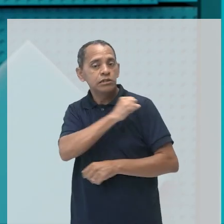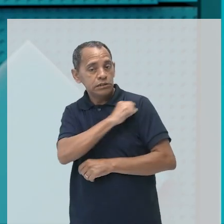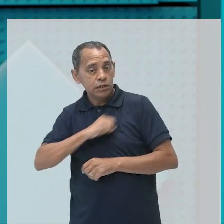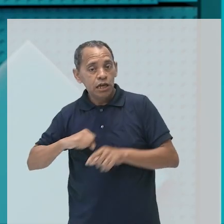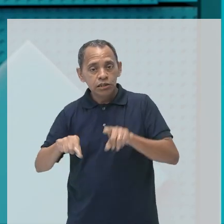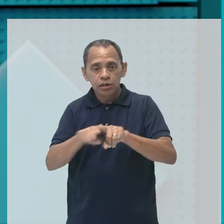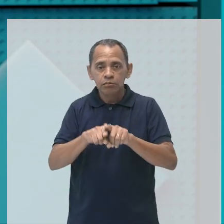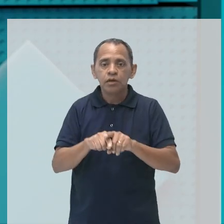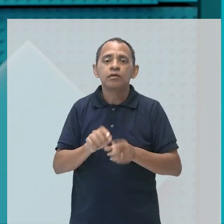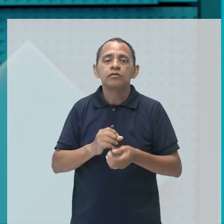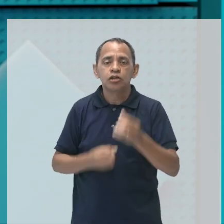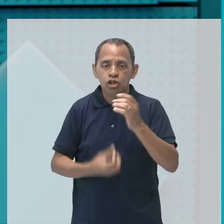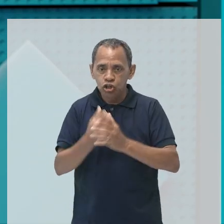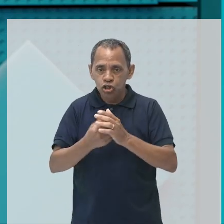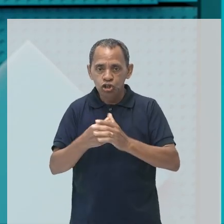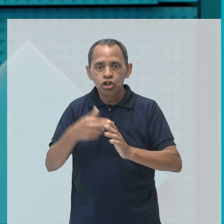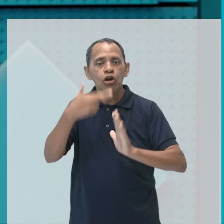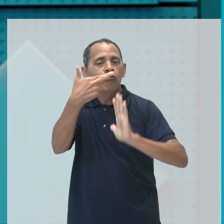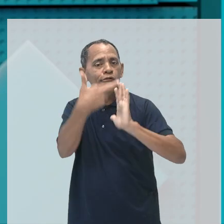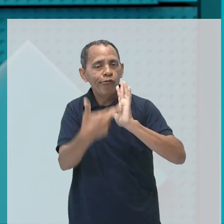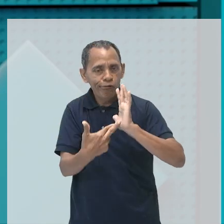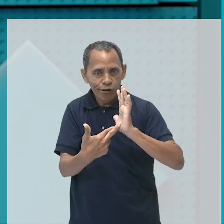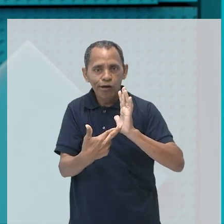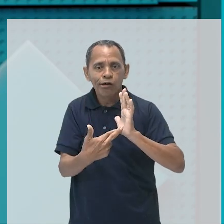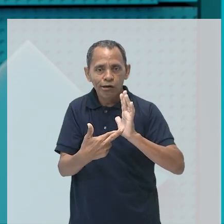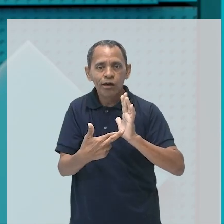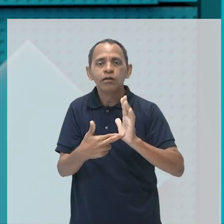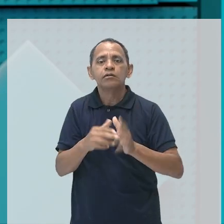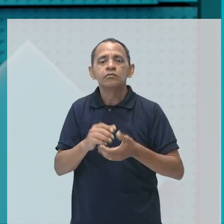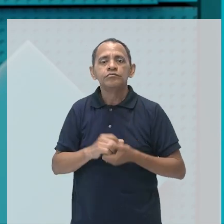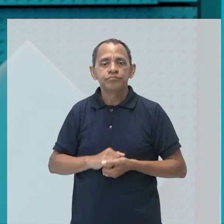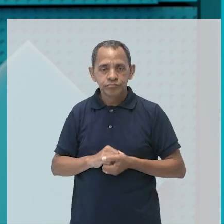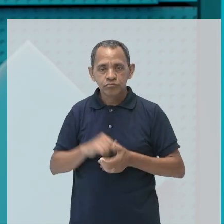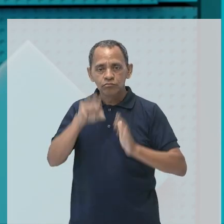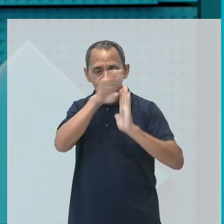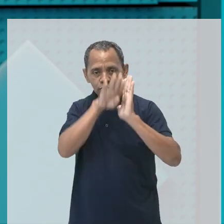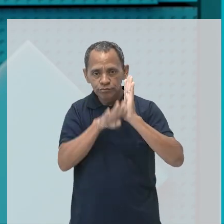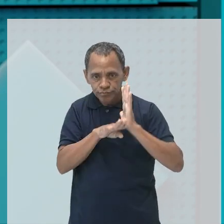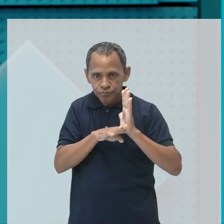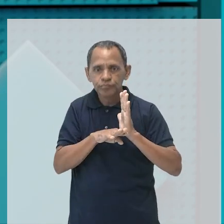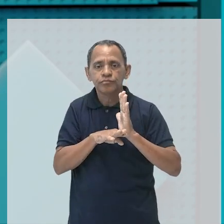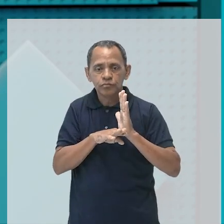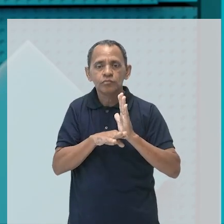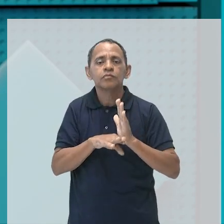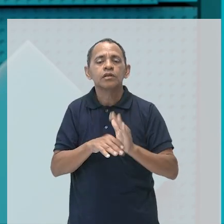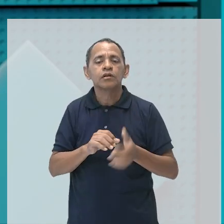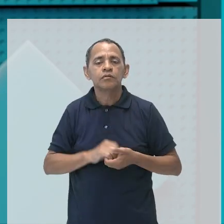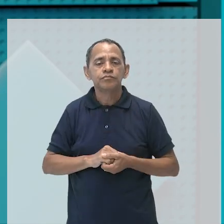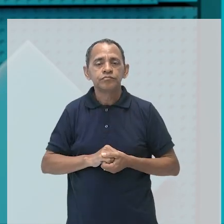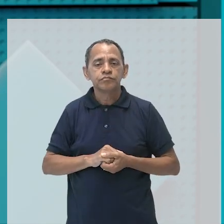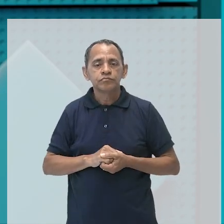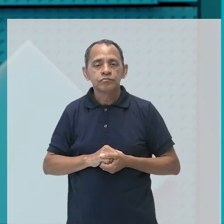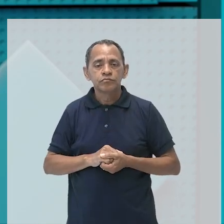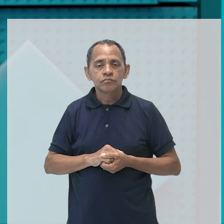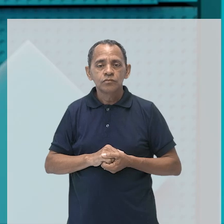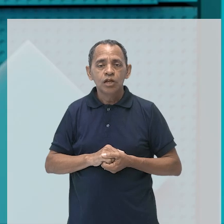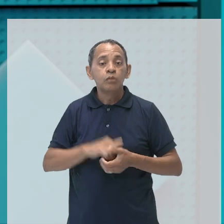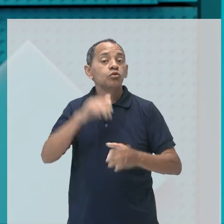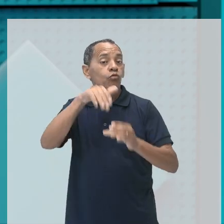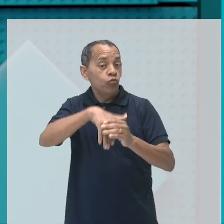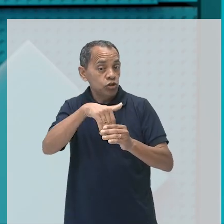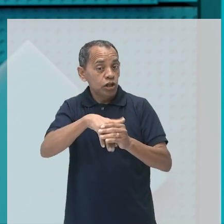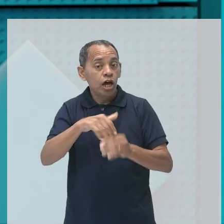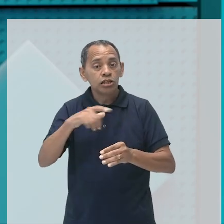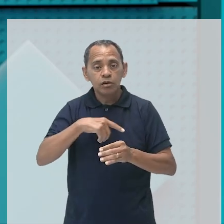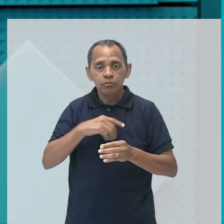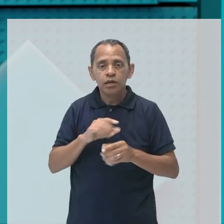um relatório e os plenários de cada casa, eles vão votar essa lei. Essa lei sendo votada, ela é encaminhada para o